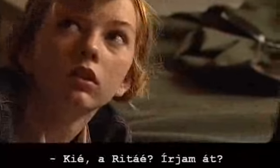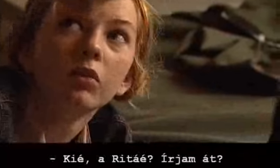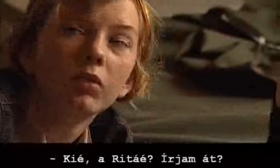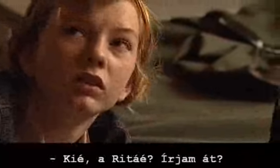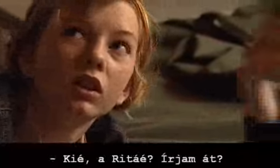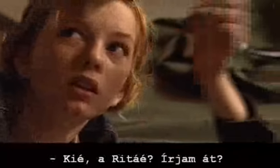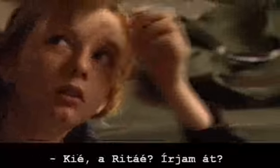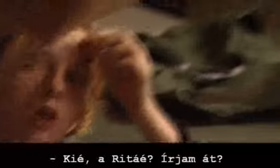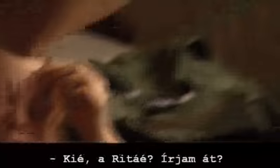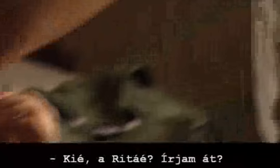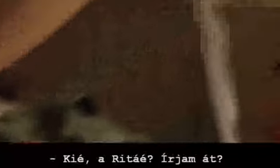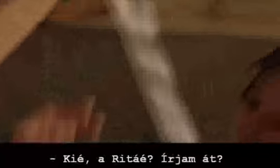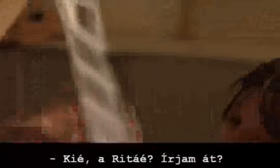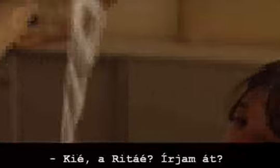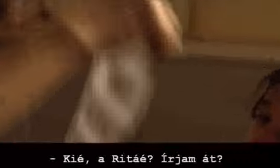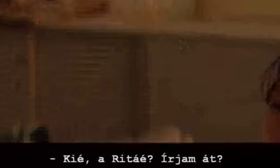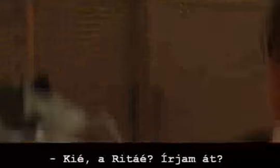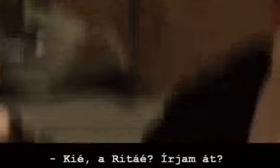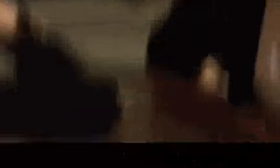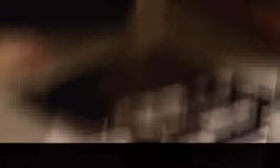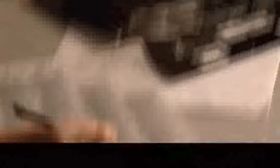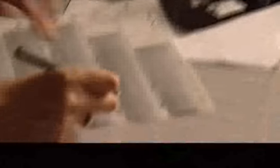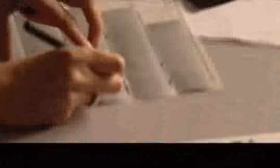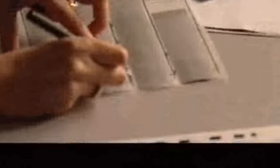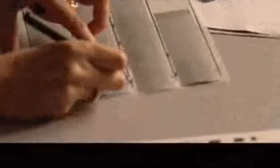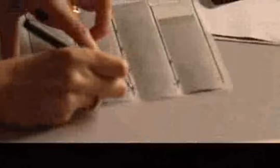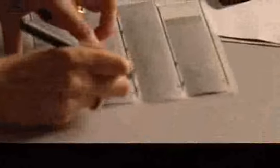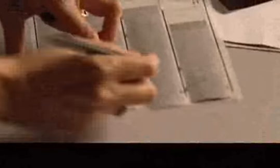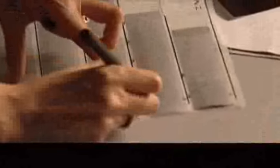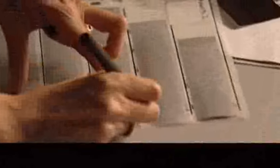Kié? Ritáé? Írja már.